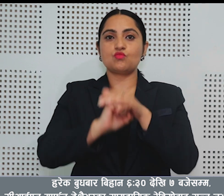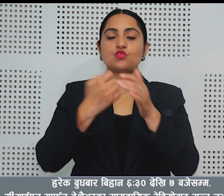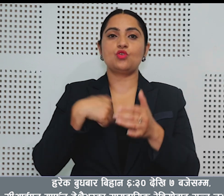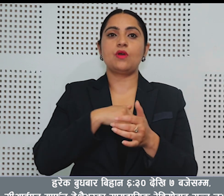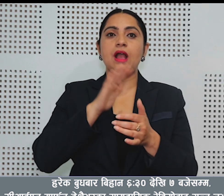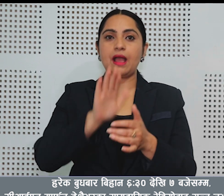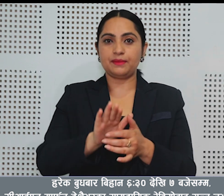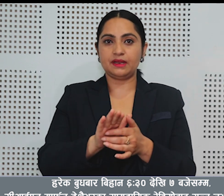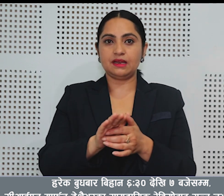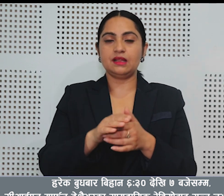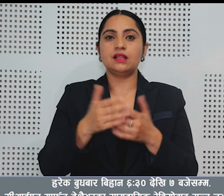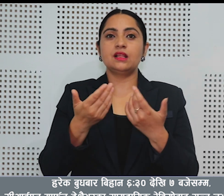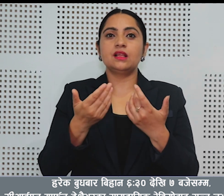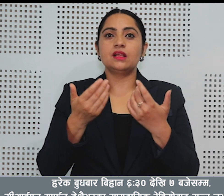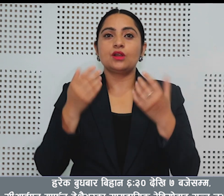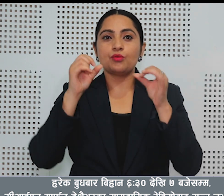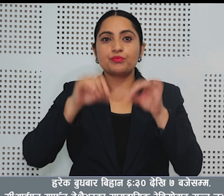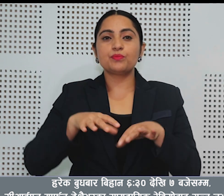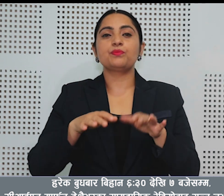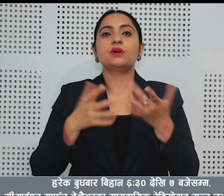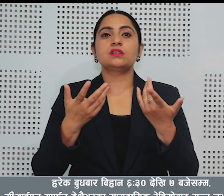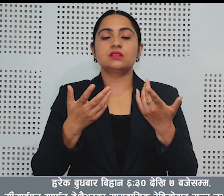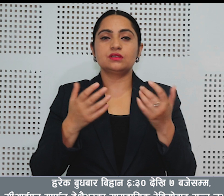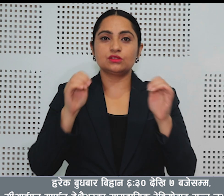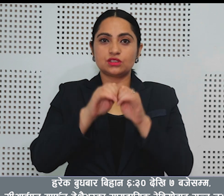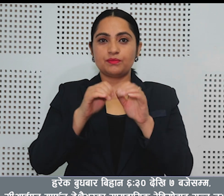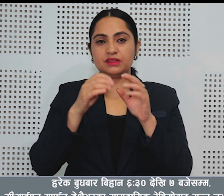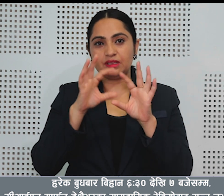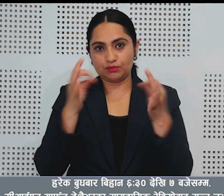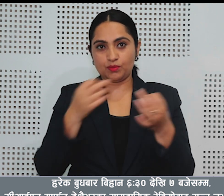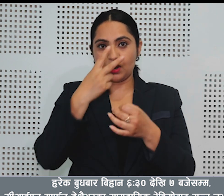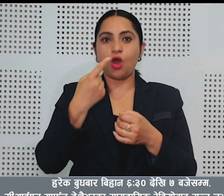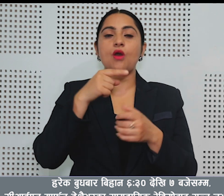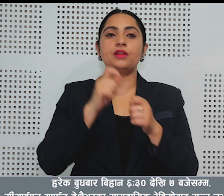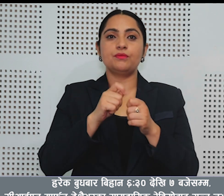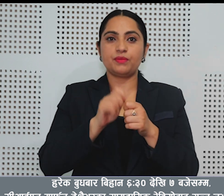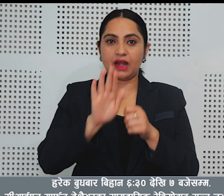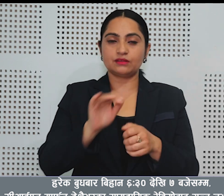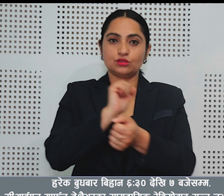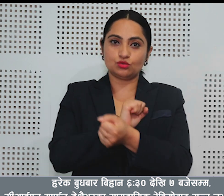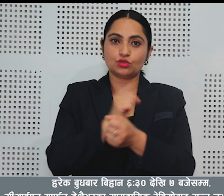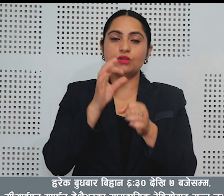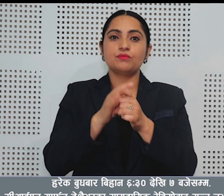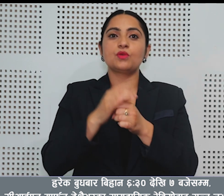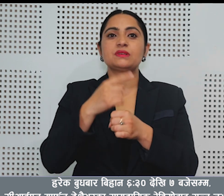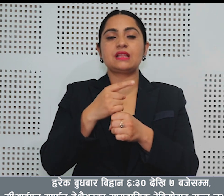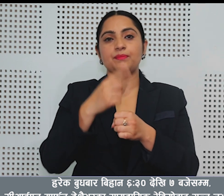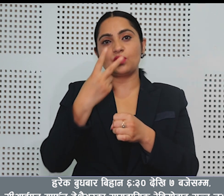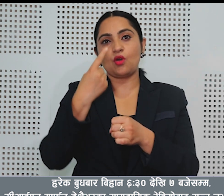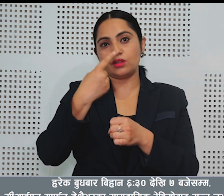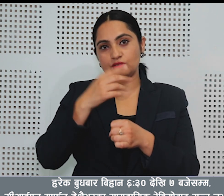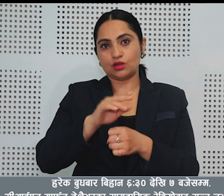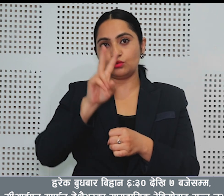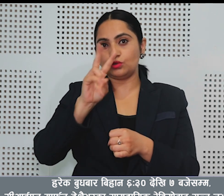हामीले चाहिँ विपद सम्बन्धी विभिन्न कार्यनीतिहरू ऐन बनाएका छौँ। विपद जोखिम व्यवस्थापन सम्बन्धी हामीसँग ऐन छ